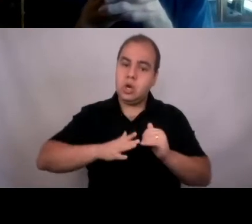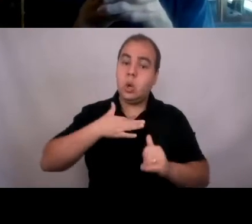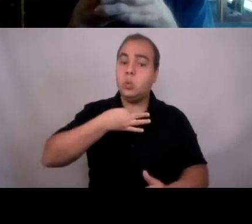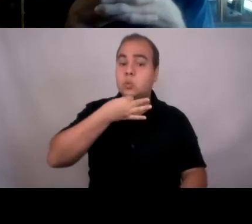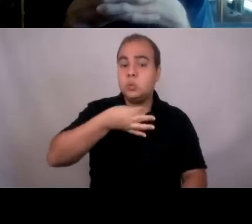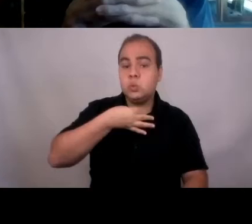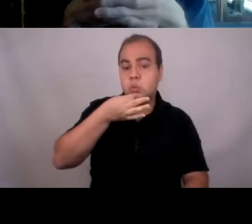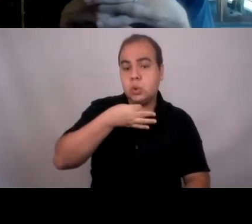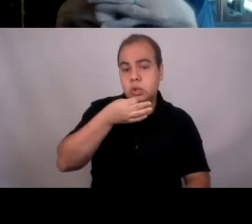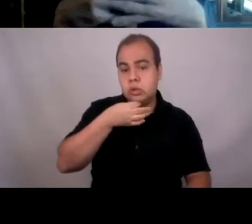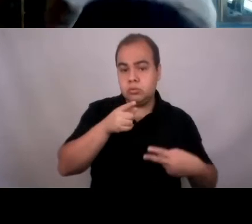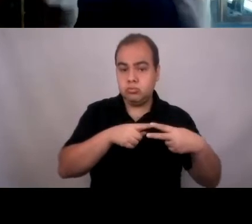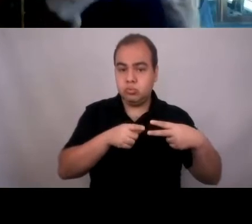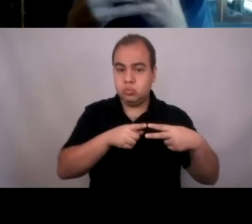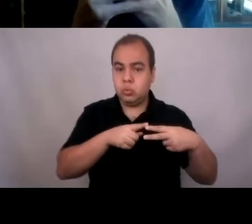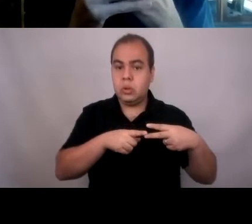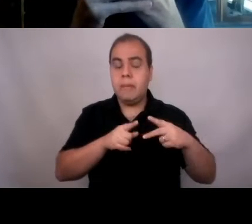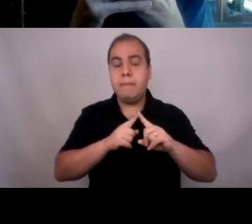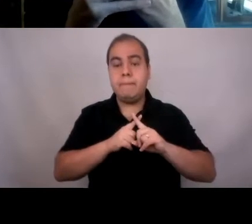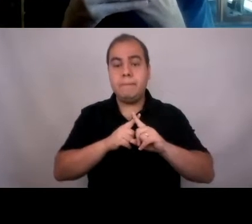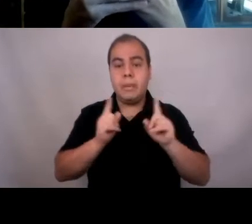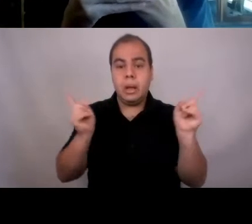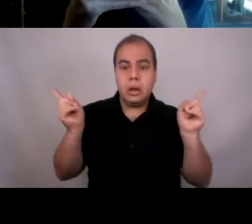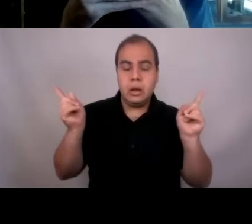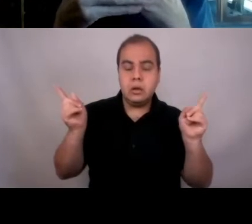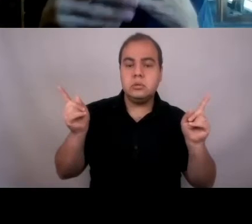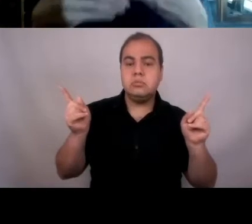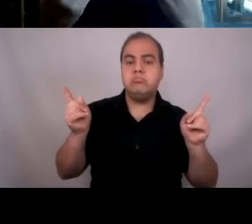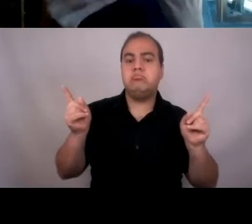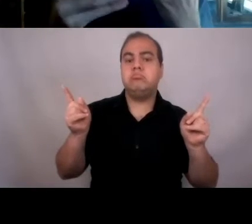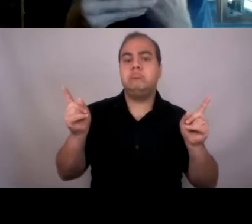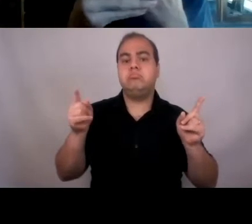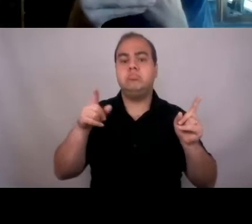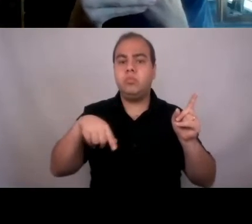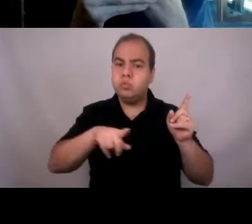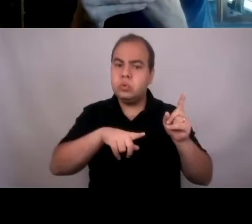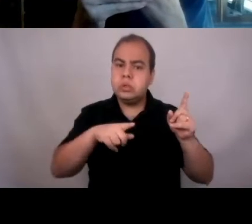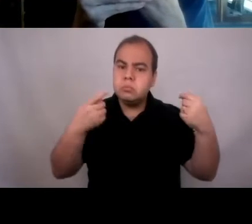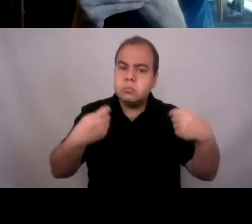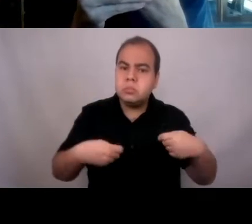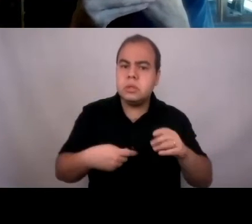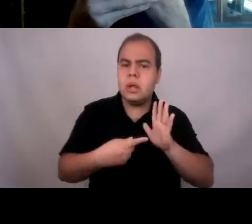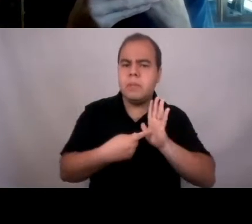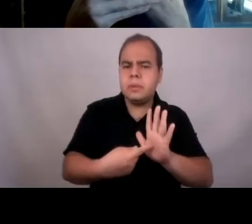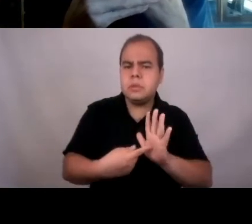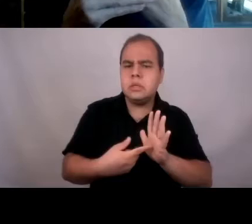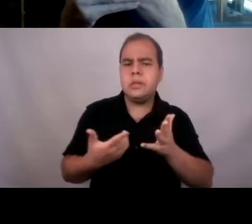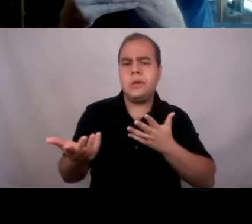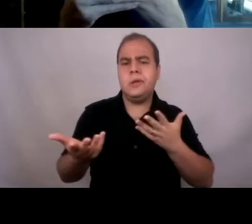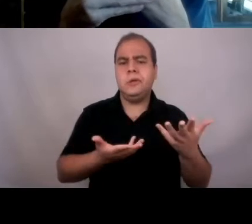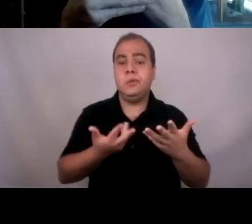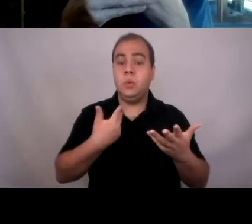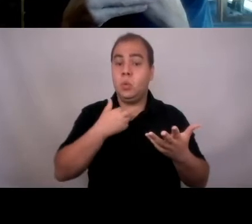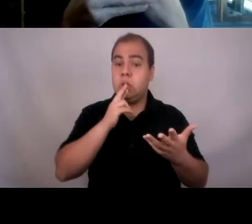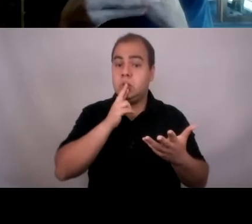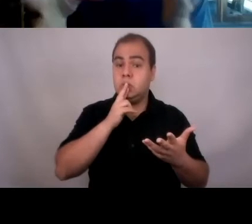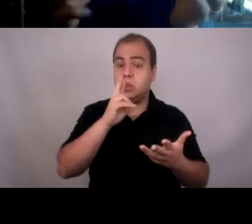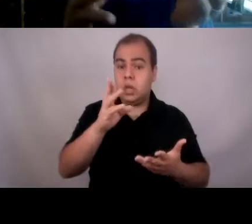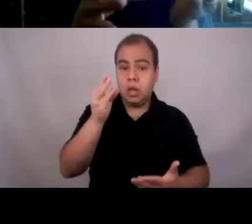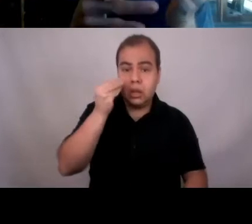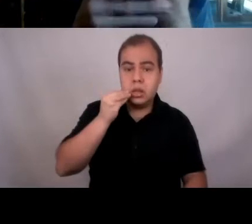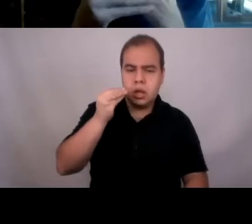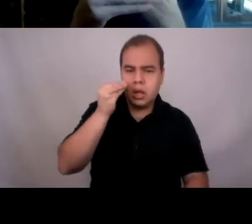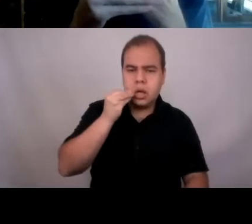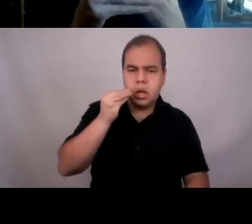outros dois, mas se por via de regra vocês precisarem apresentar um resultado de teste de infiltração